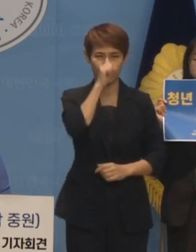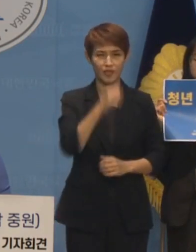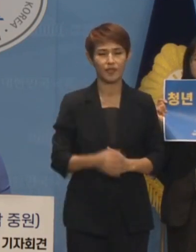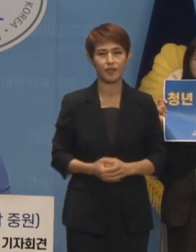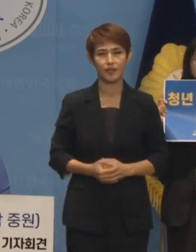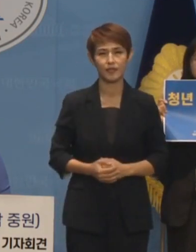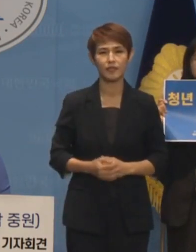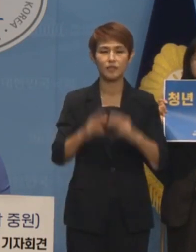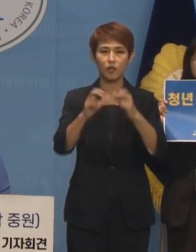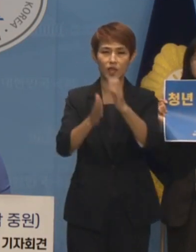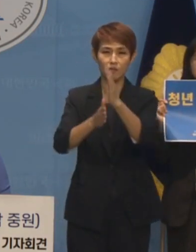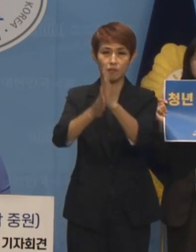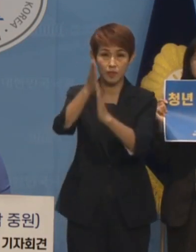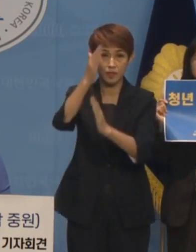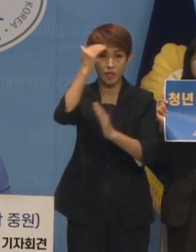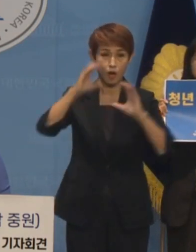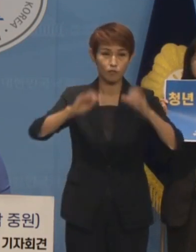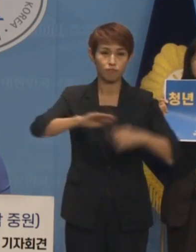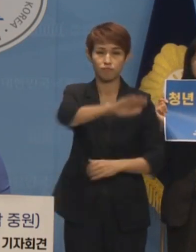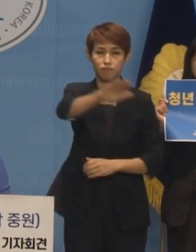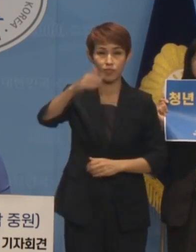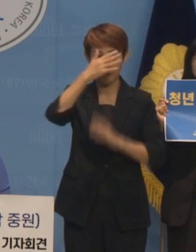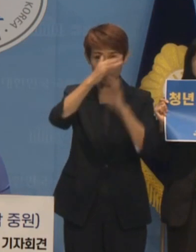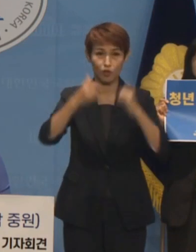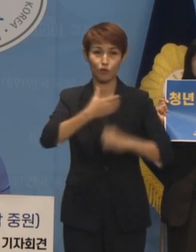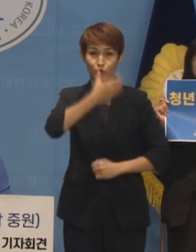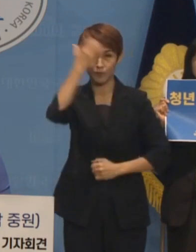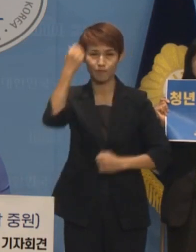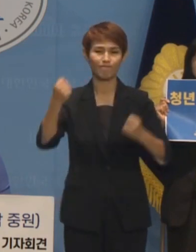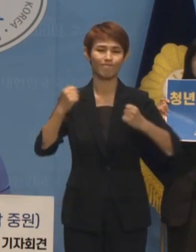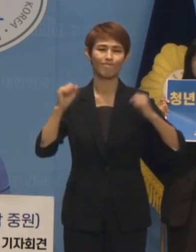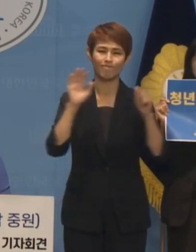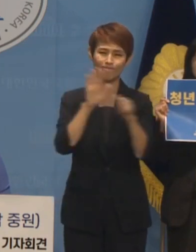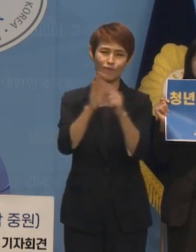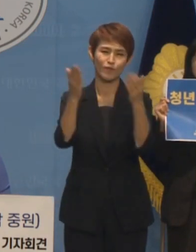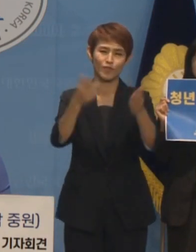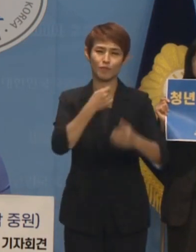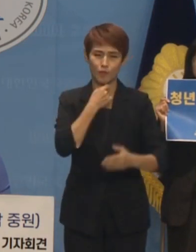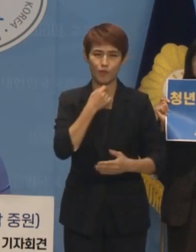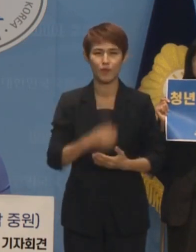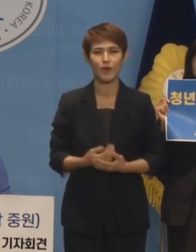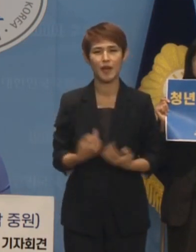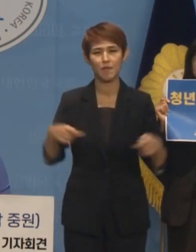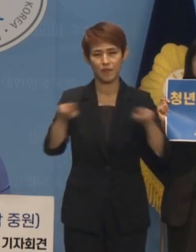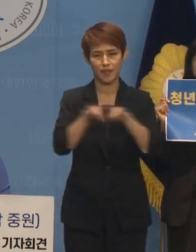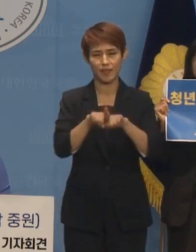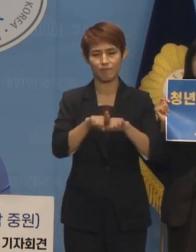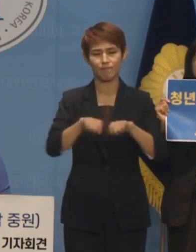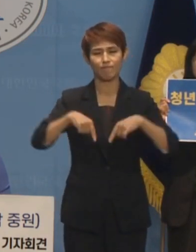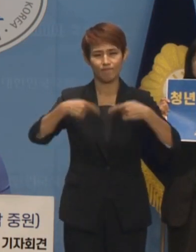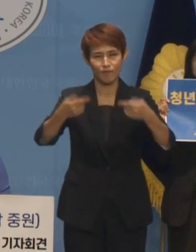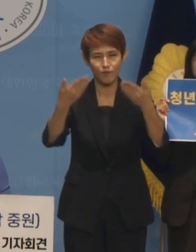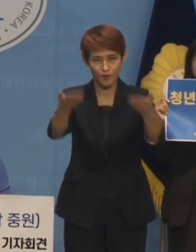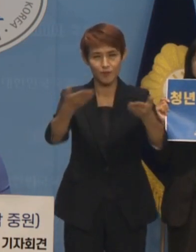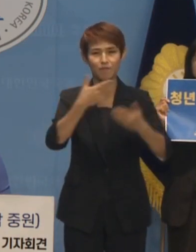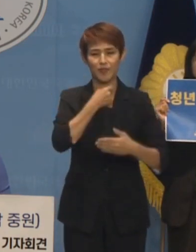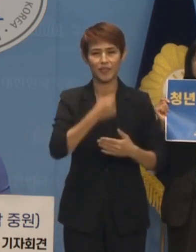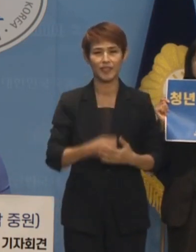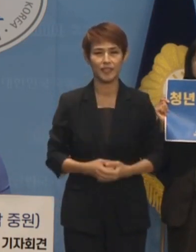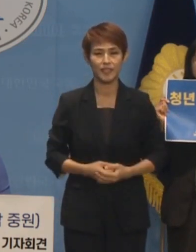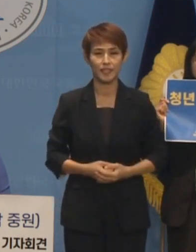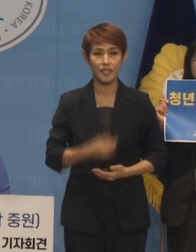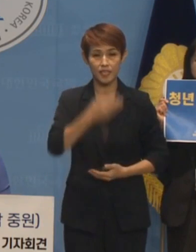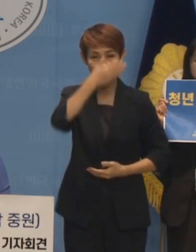성남시를 넘어 대한민국 우리 청년들의 꿈을 응원하고 힘차게 달려가는 미래에 함께하겠습니다. 청년기본법 일부